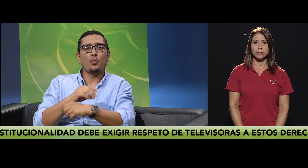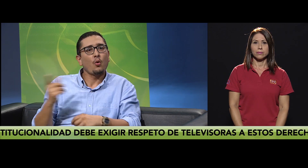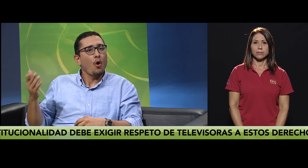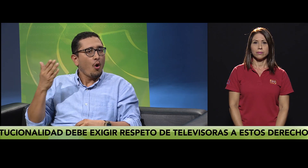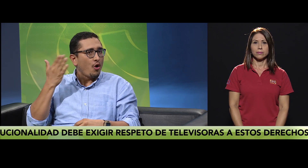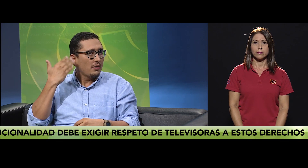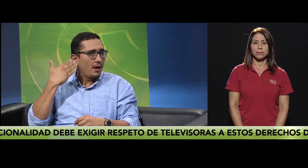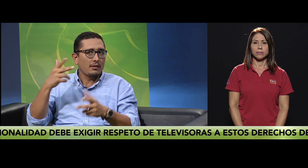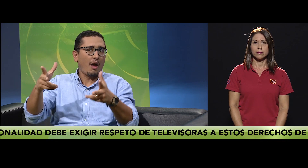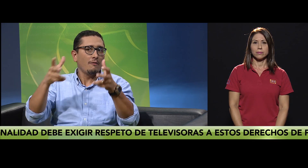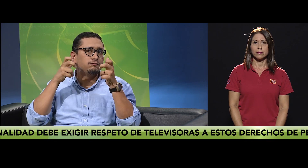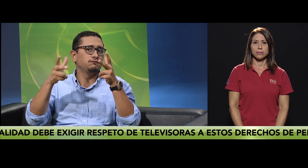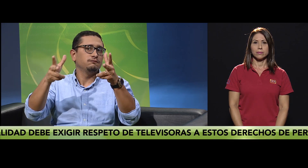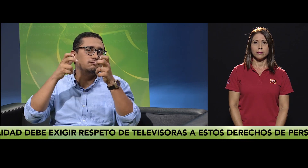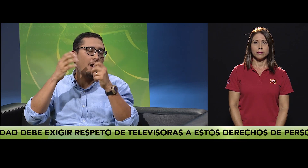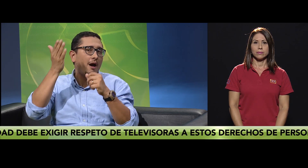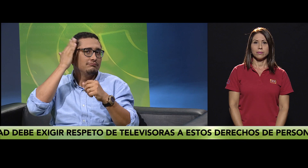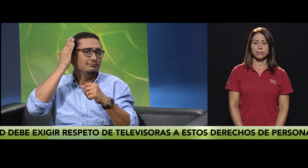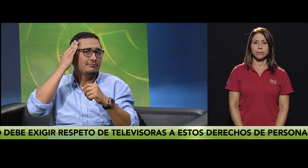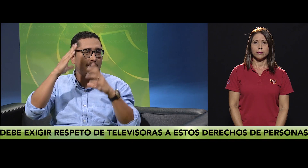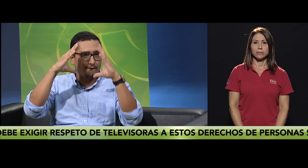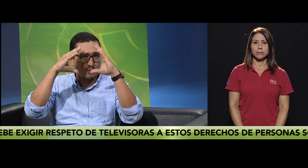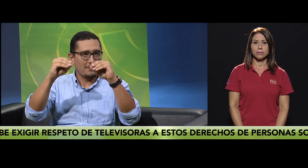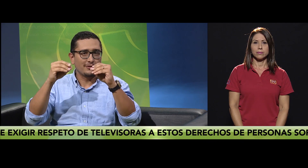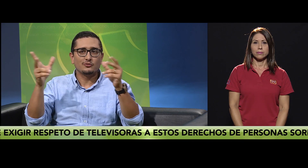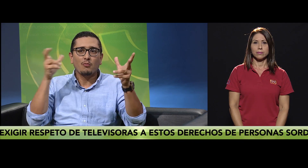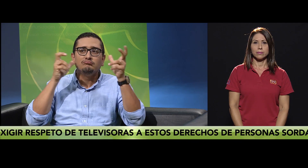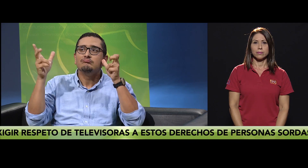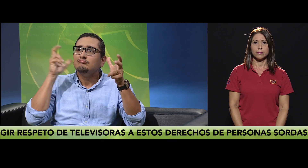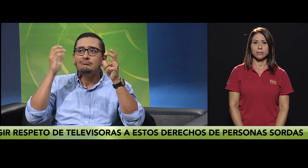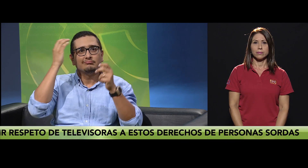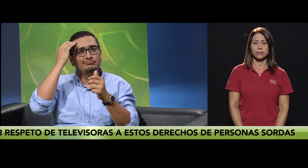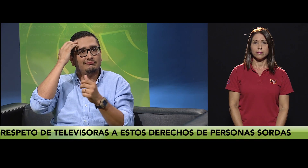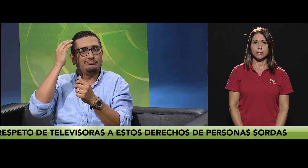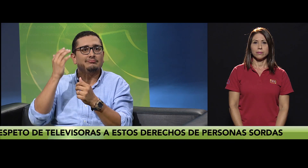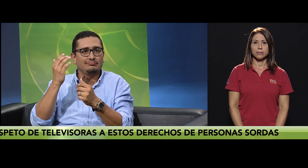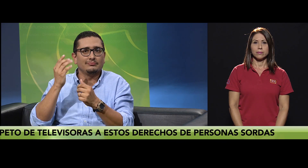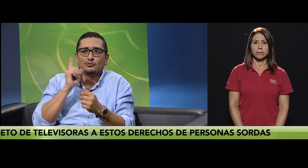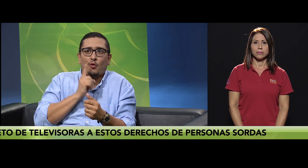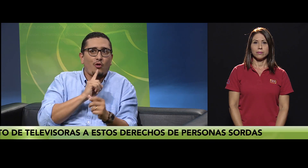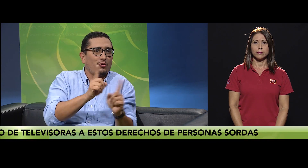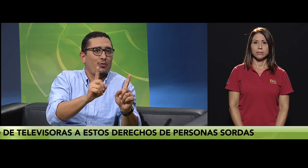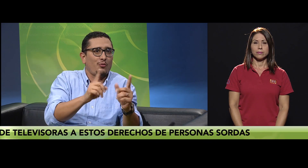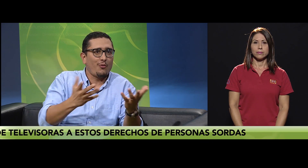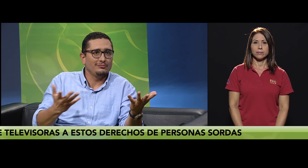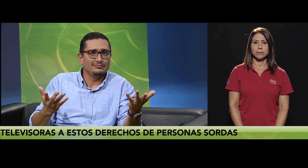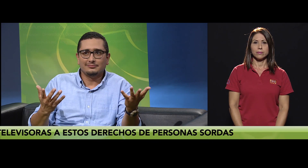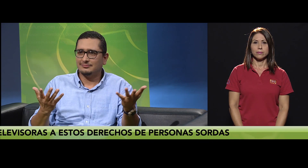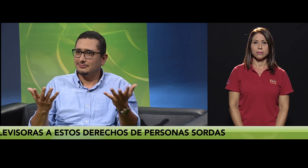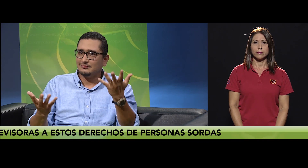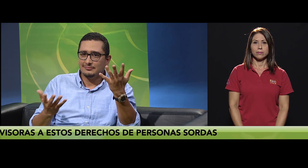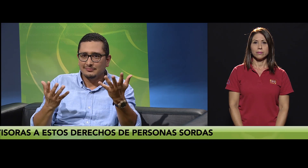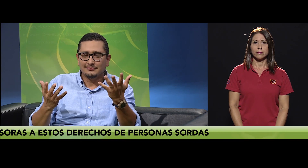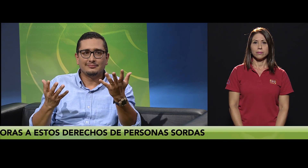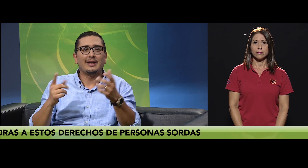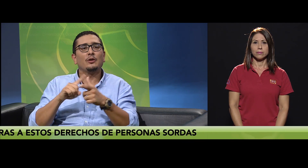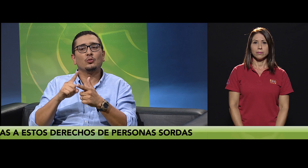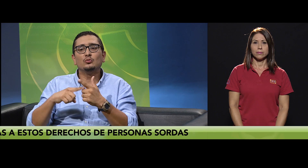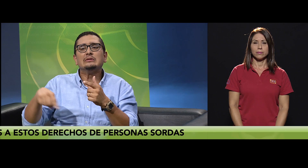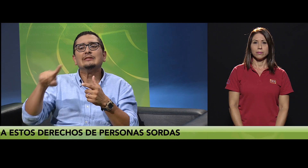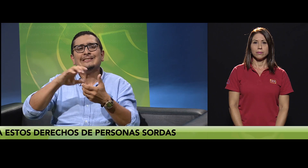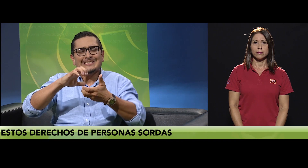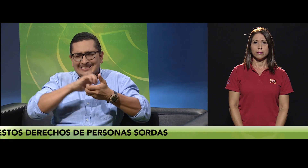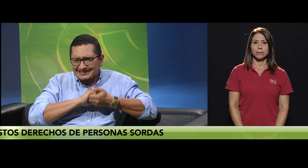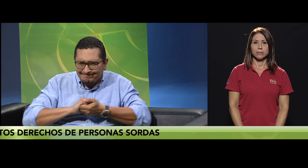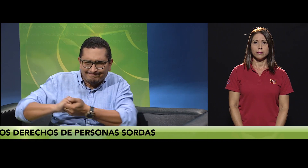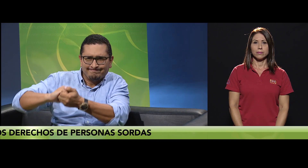personas sordas ante el televisor. La persona oyente recibe toda la información, puede recibir y tener su opinión. Sin embargo, las personas